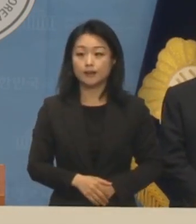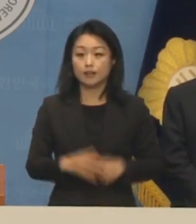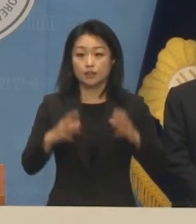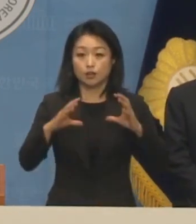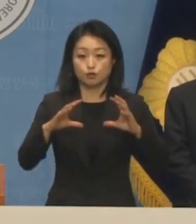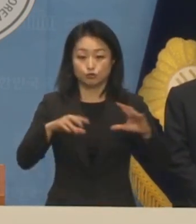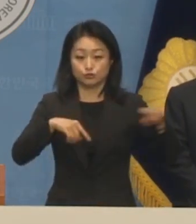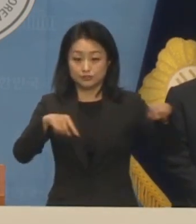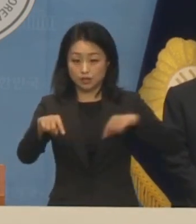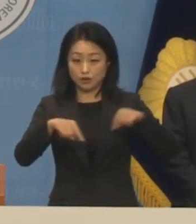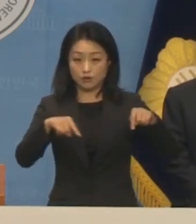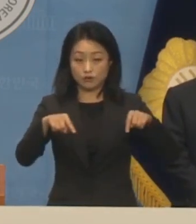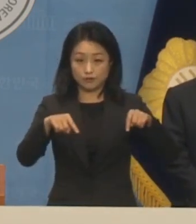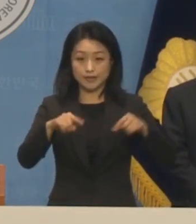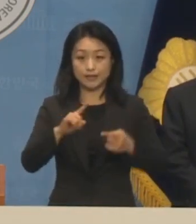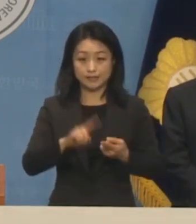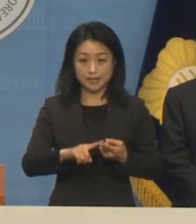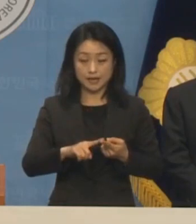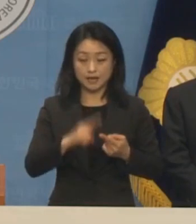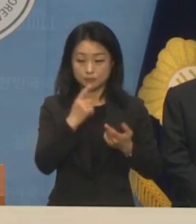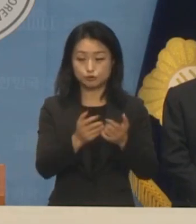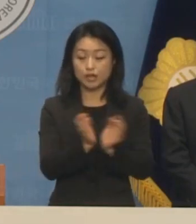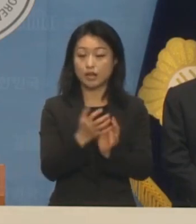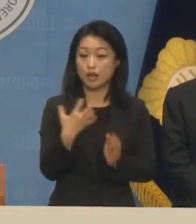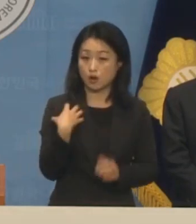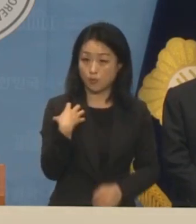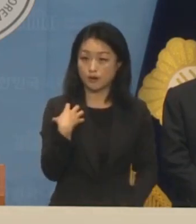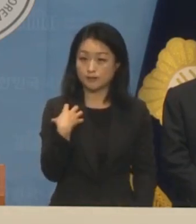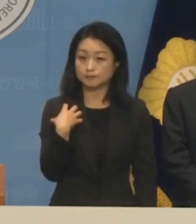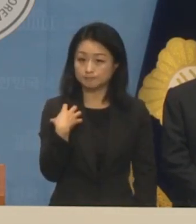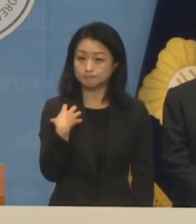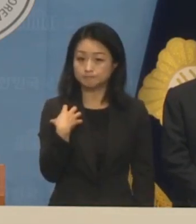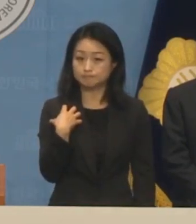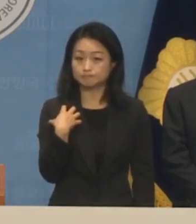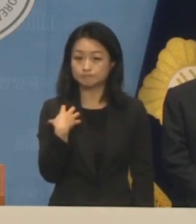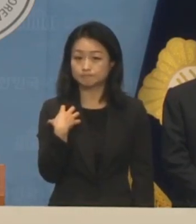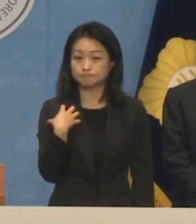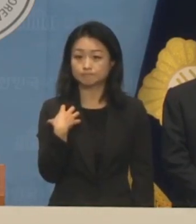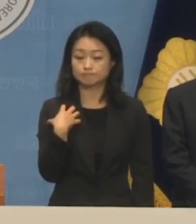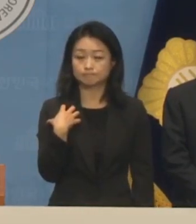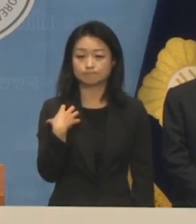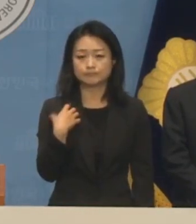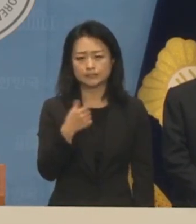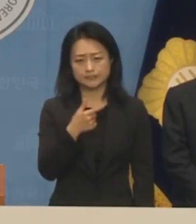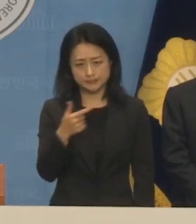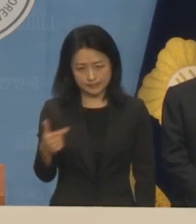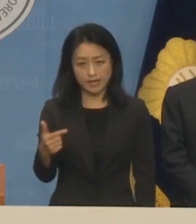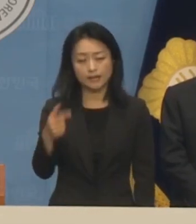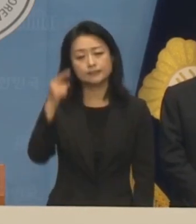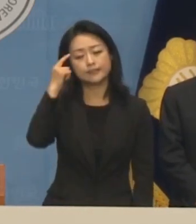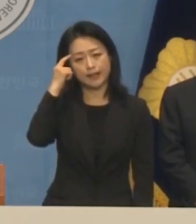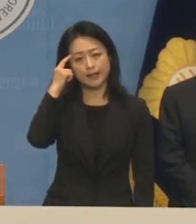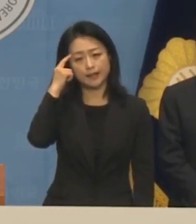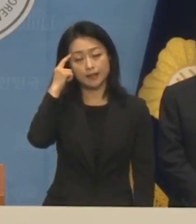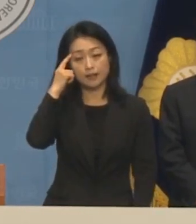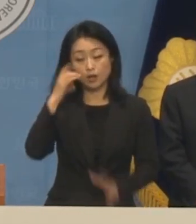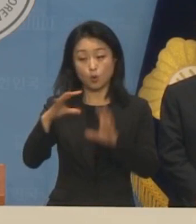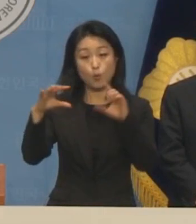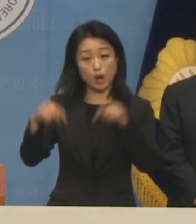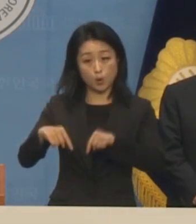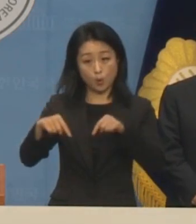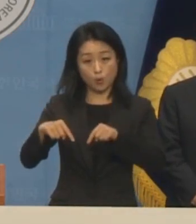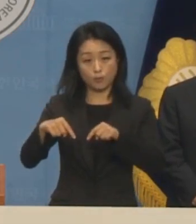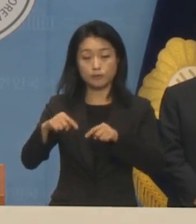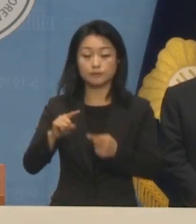국정에 대한 당의 역할과 책임이 크게 늘었습니다. 외교